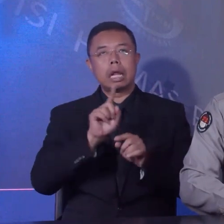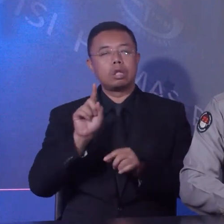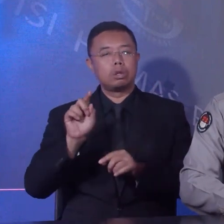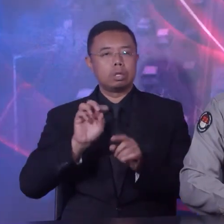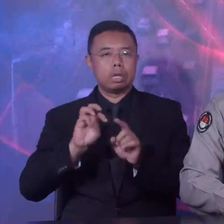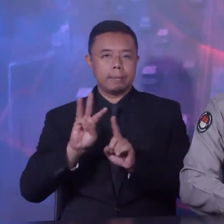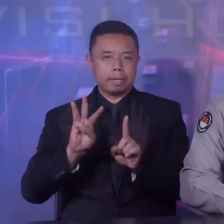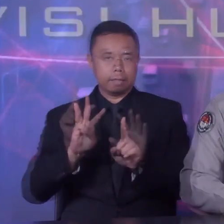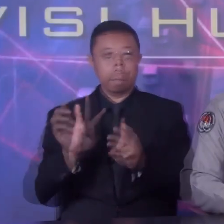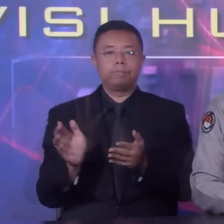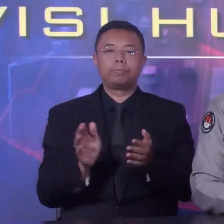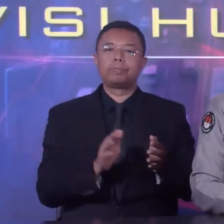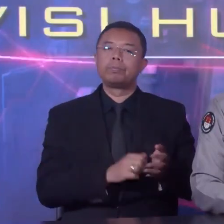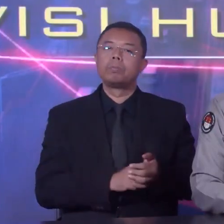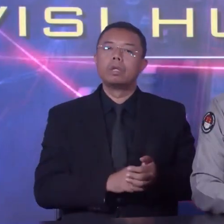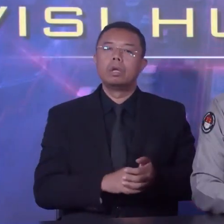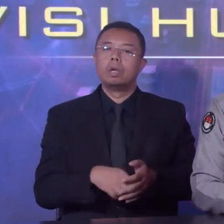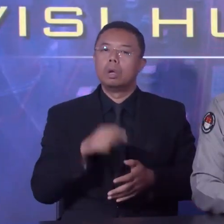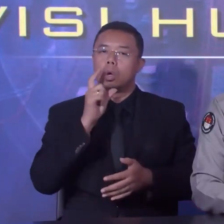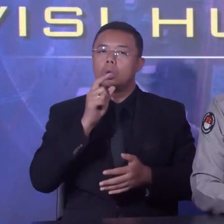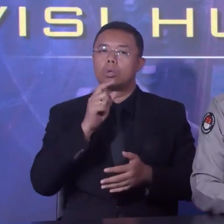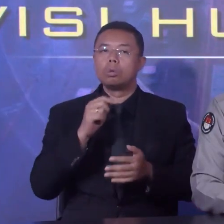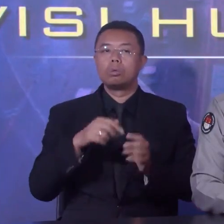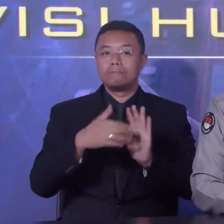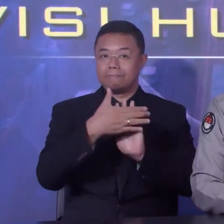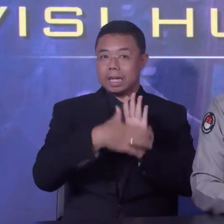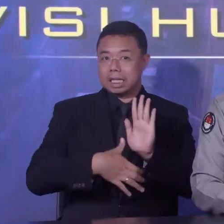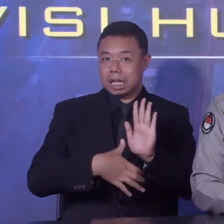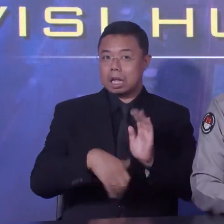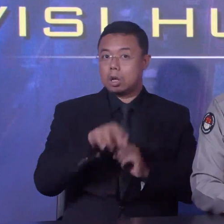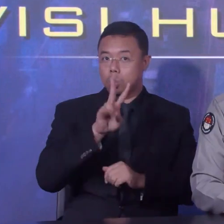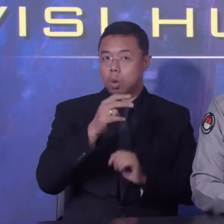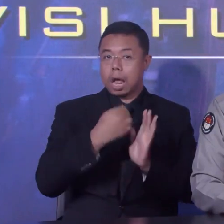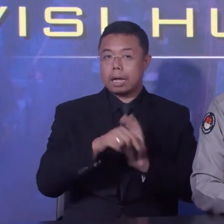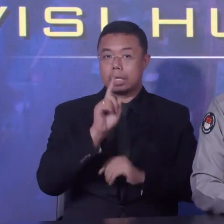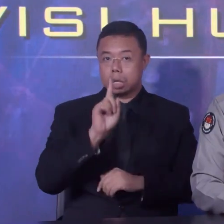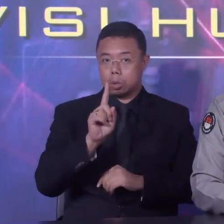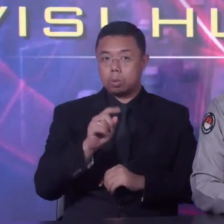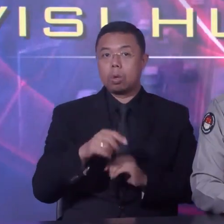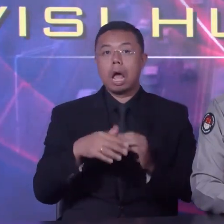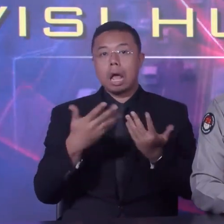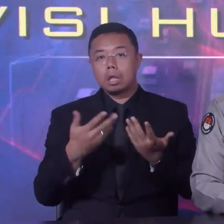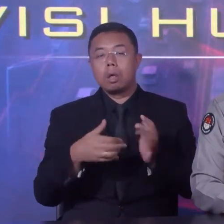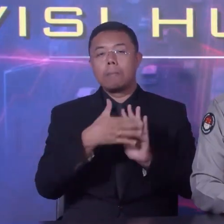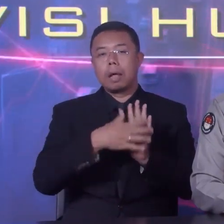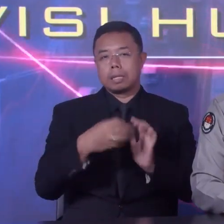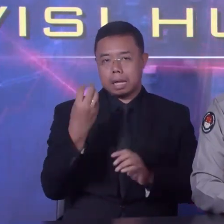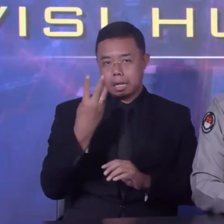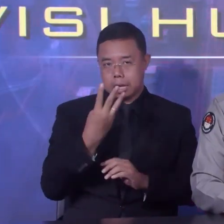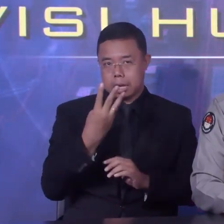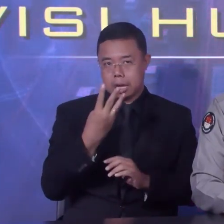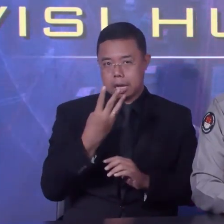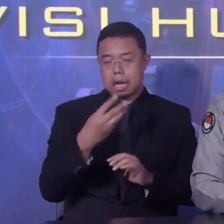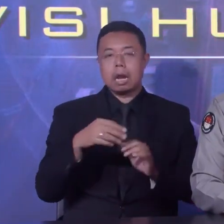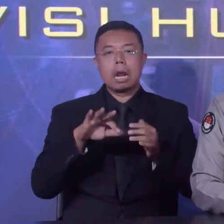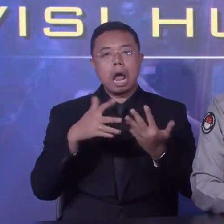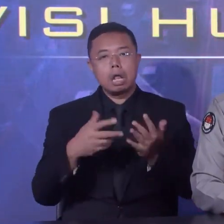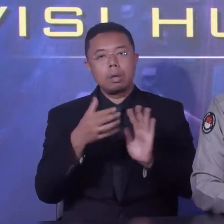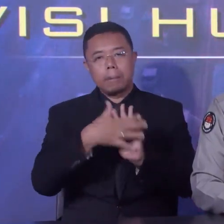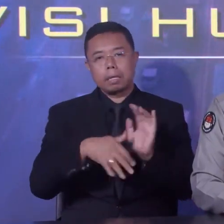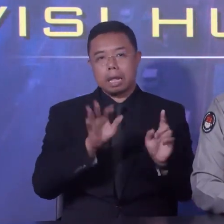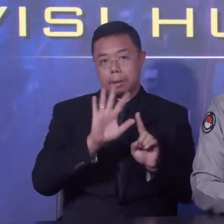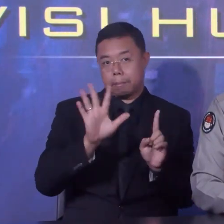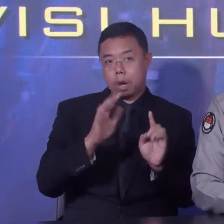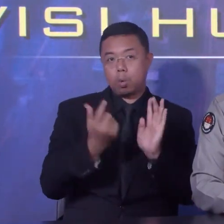671.113 Kemudian pada penerapan pasal 2 ayat 1 dan atau pasal 3 dan atau pasal